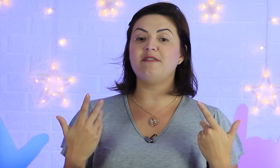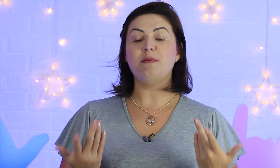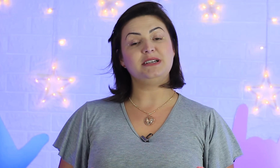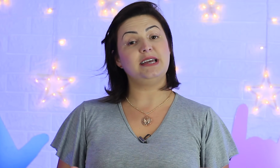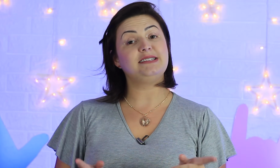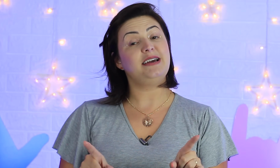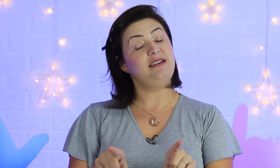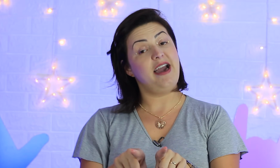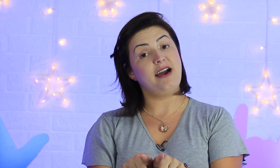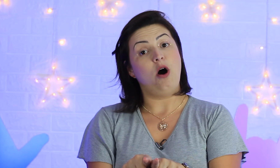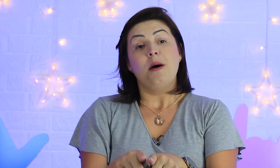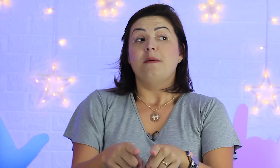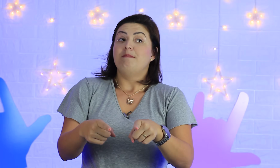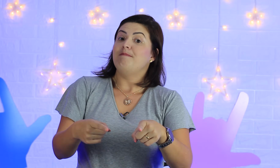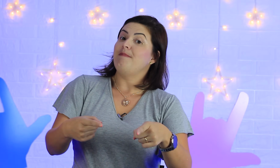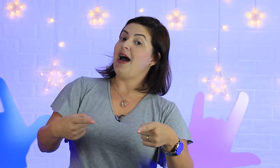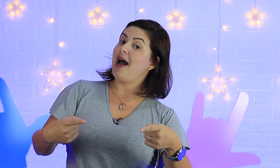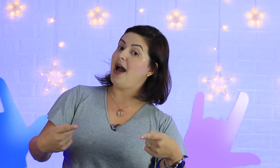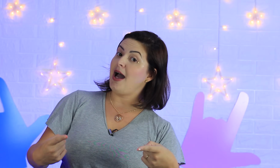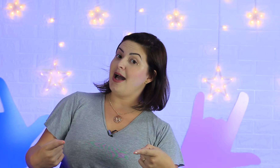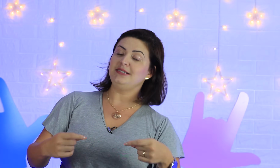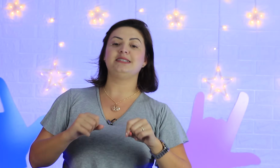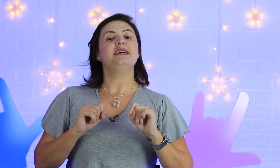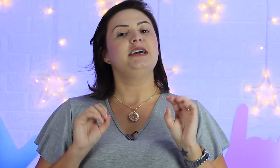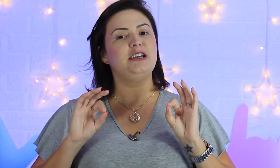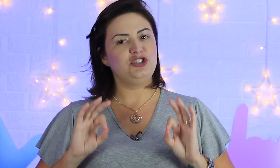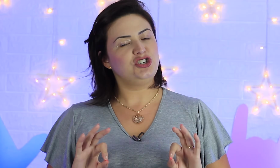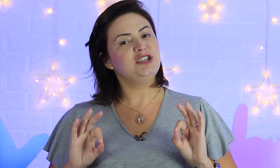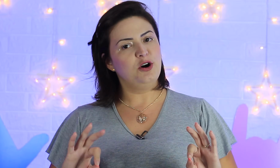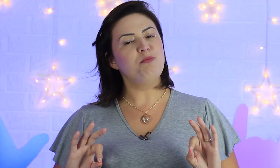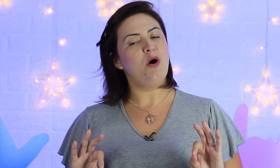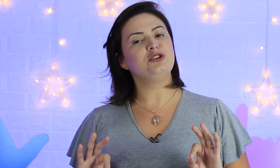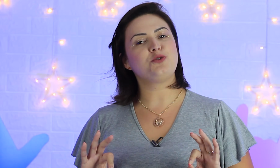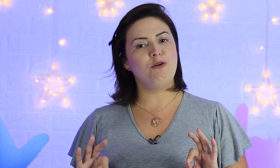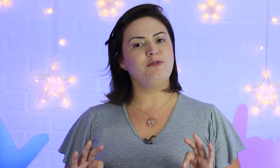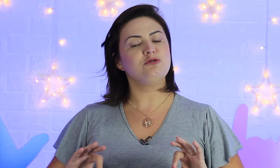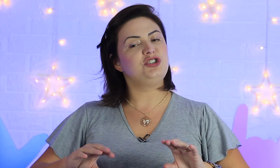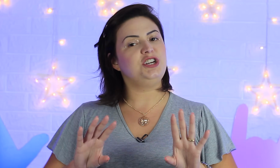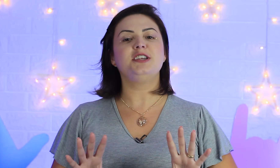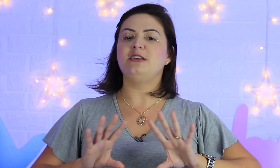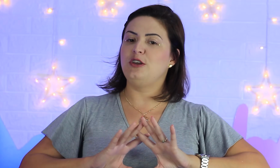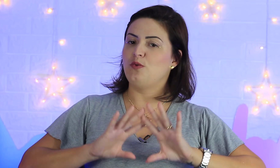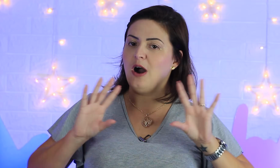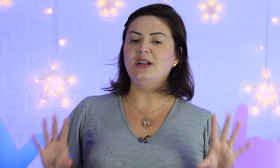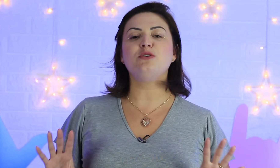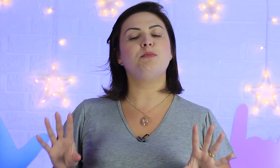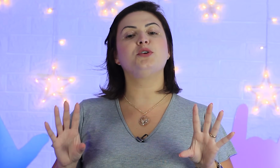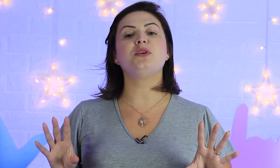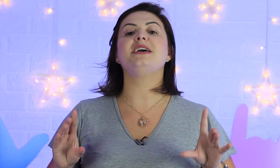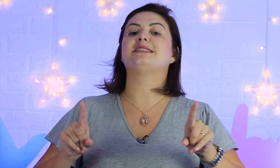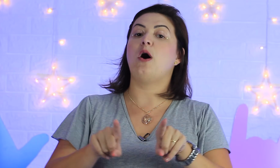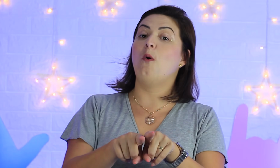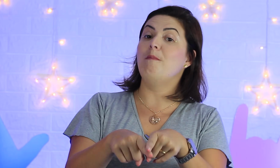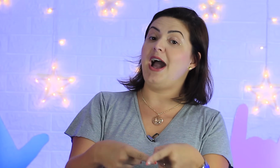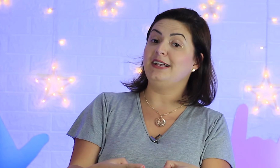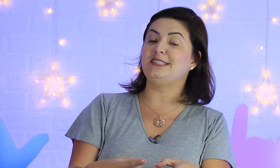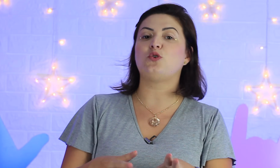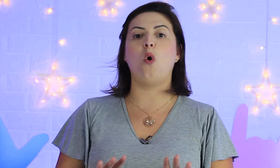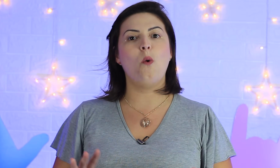vai passar essa ideia, ó. Mas. E a gente não pode confundir, igual a língua portuguesa, o mas com